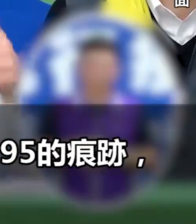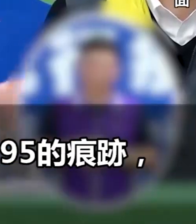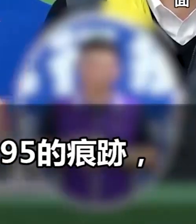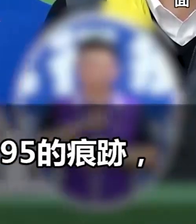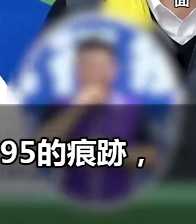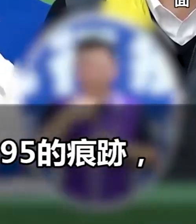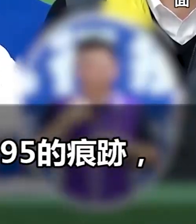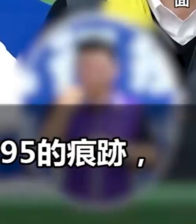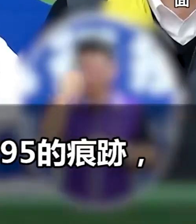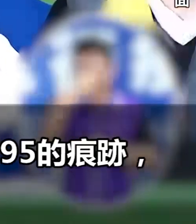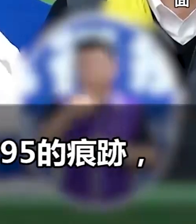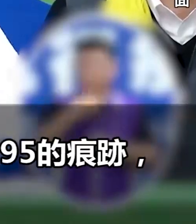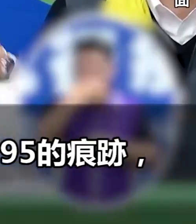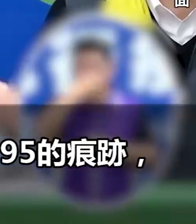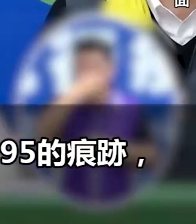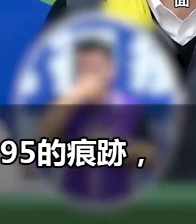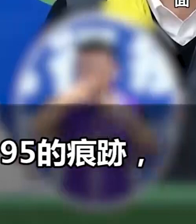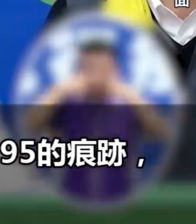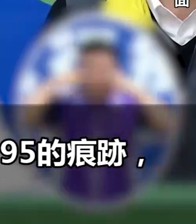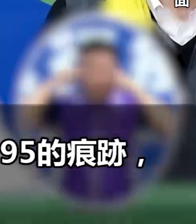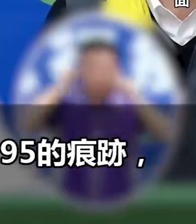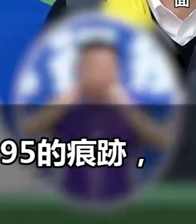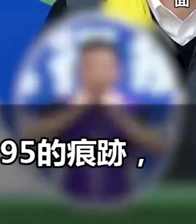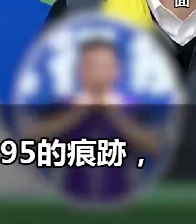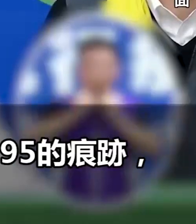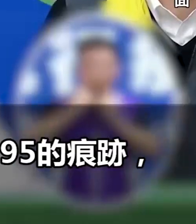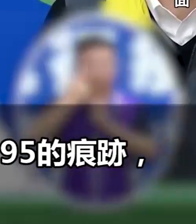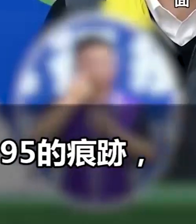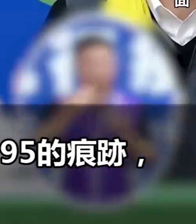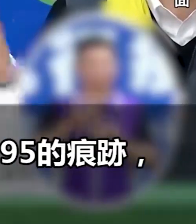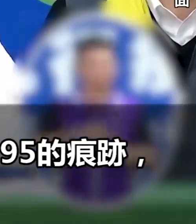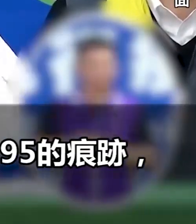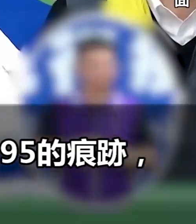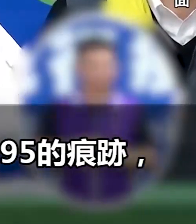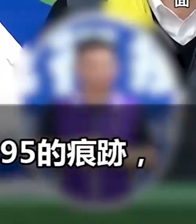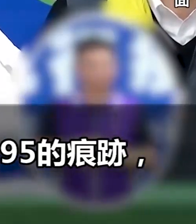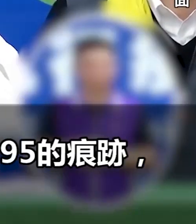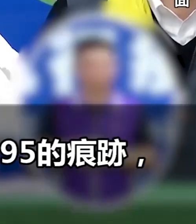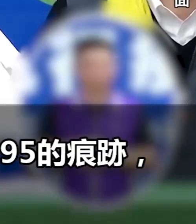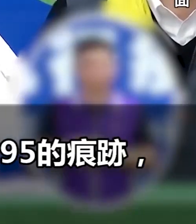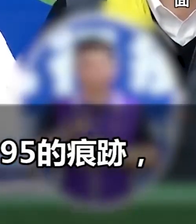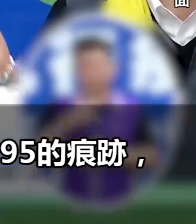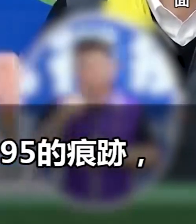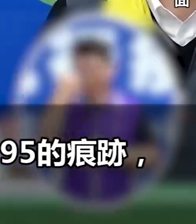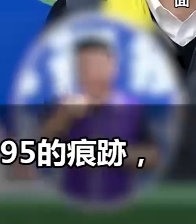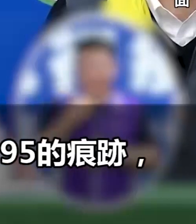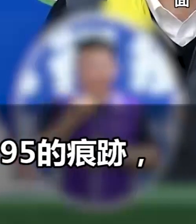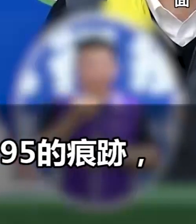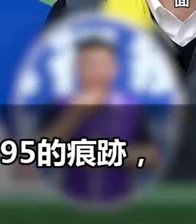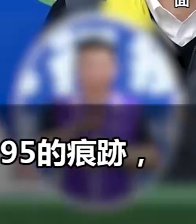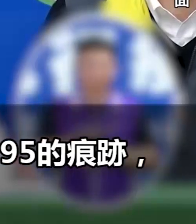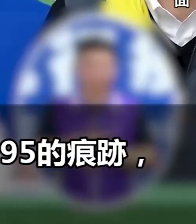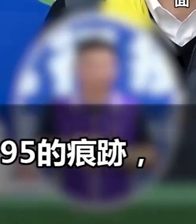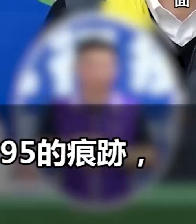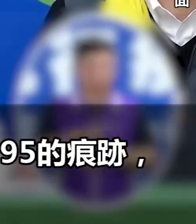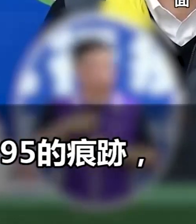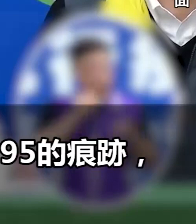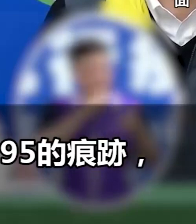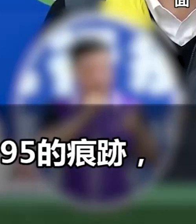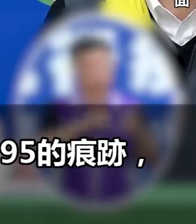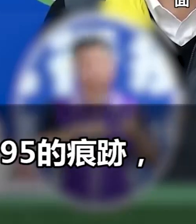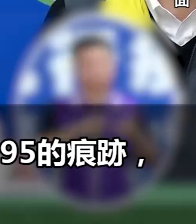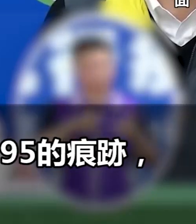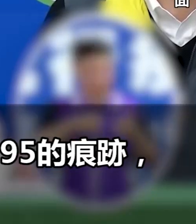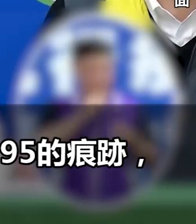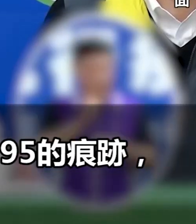们的 N95 口罩的那个痕迹。那说啊，古月平东啊，你回回，我跟他讲说，这